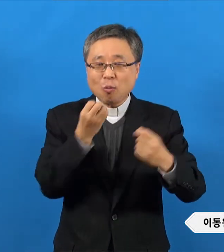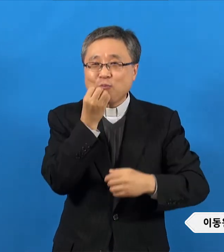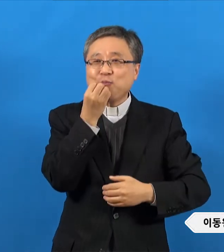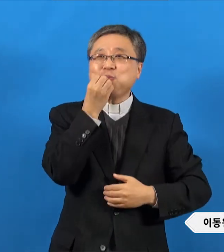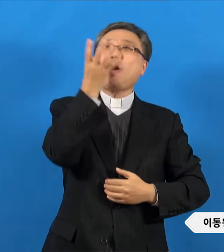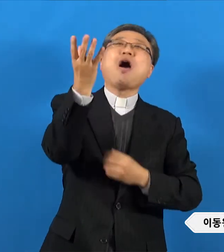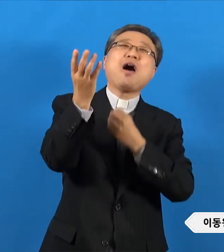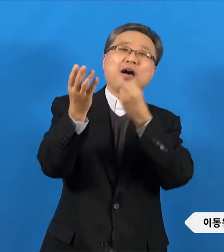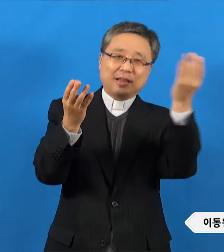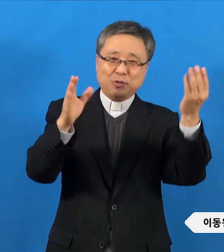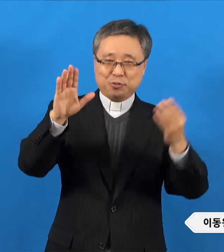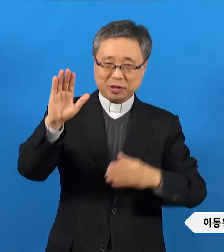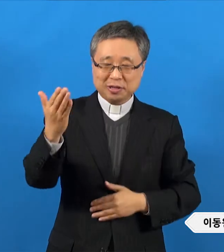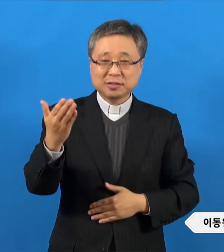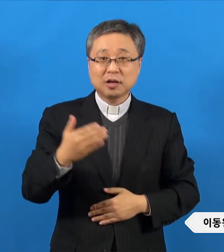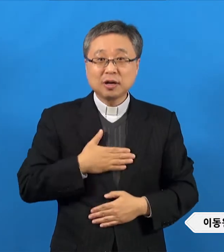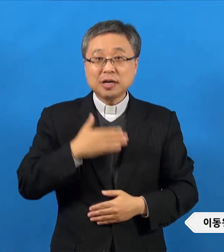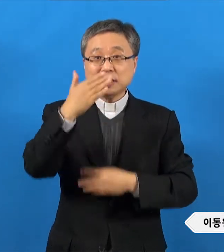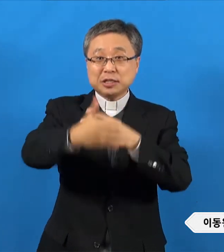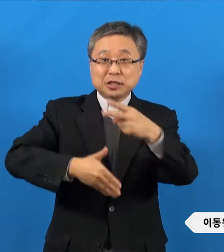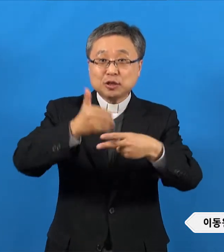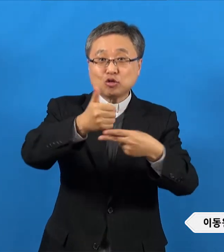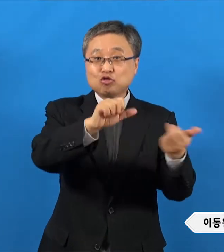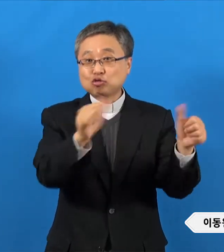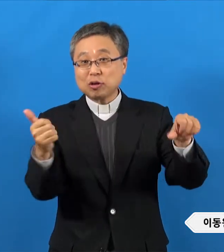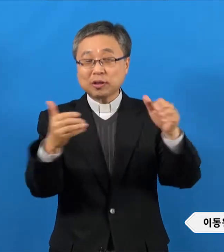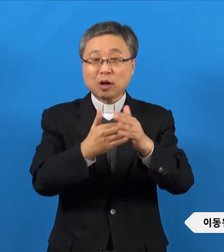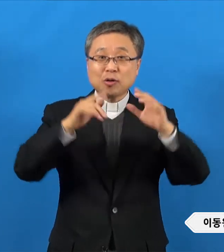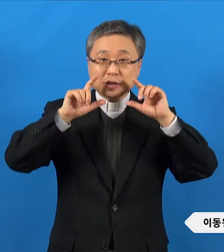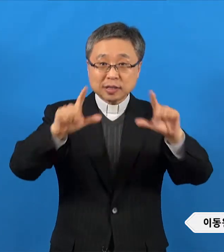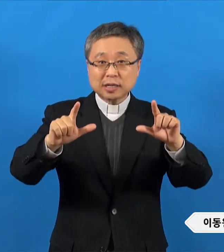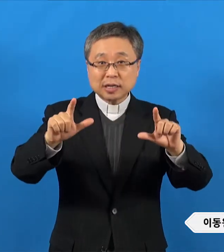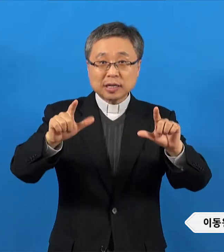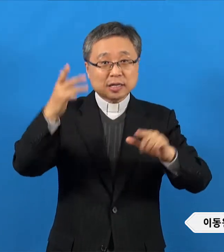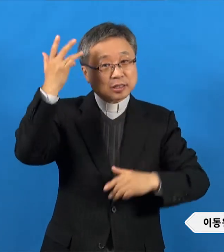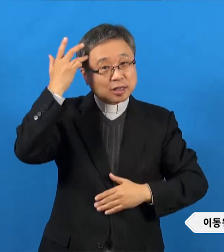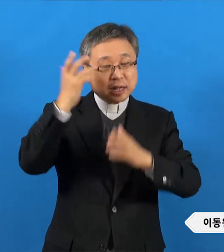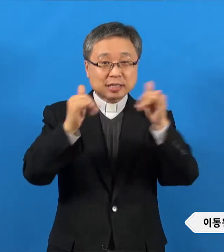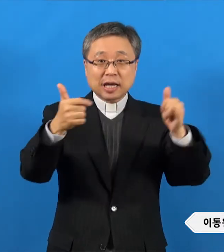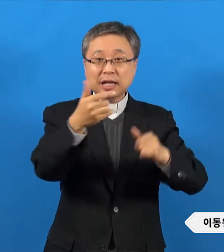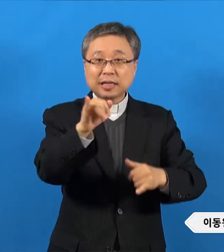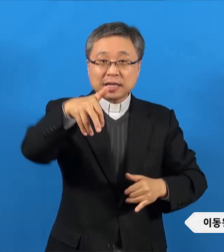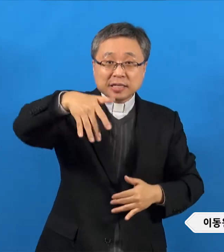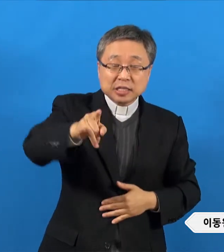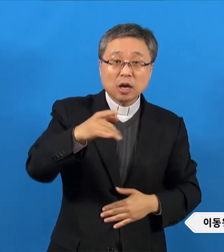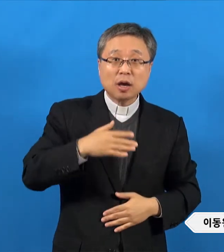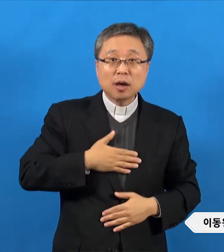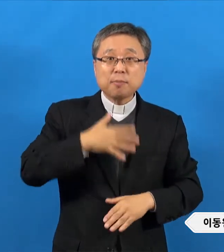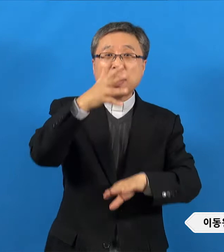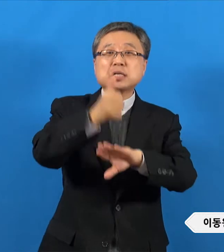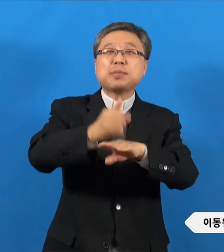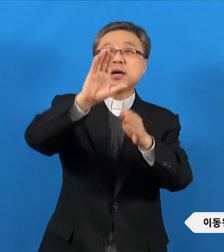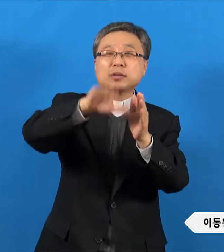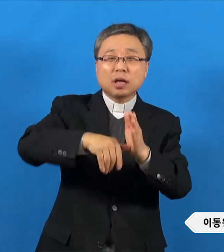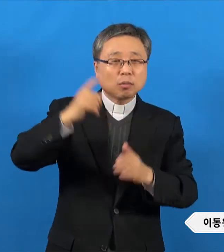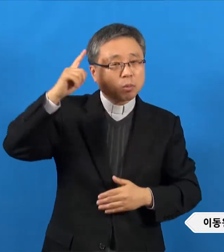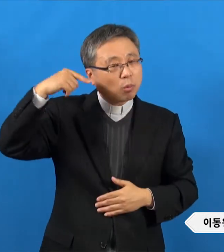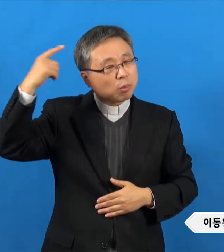것이죠. 신은 죽었다고 선언했던 철학자 니체는 말년에 광인이 됩니다. 광인이 되어서